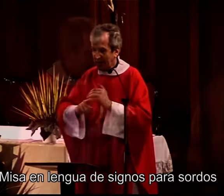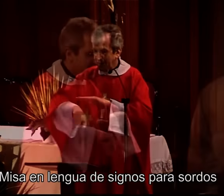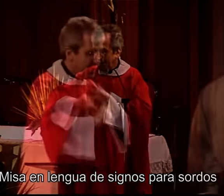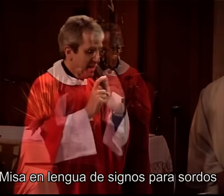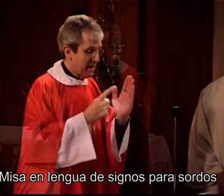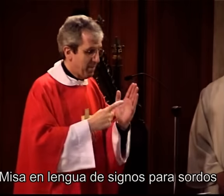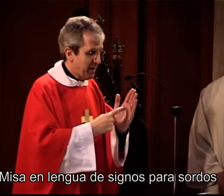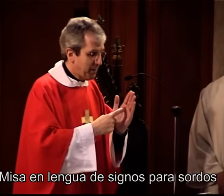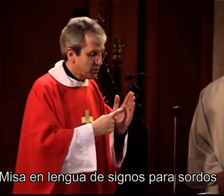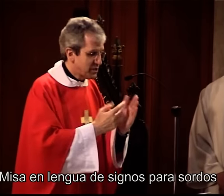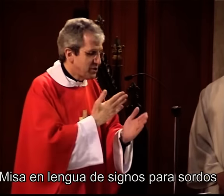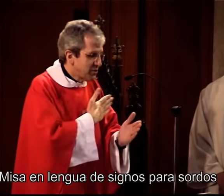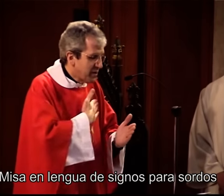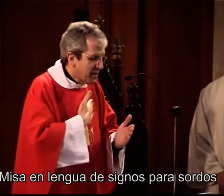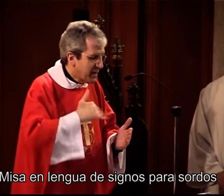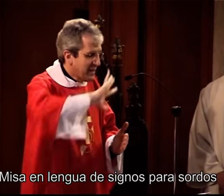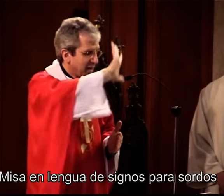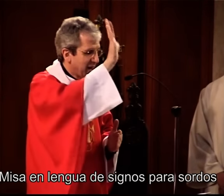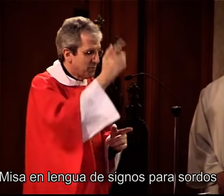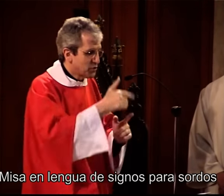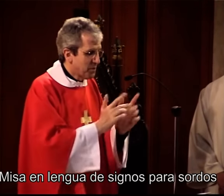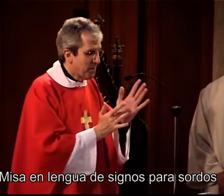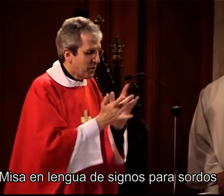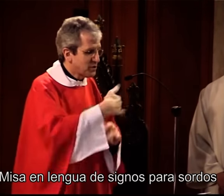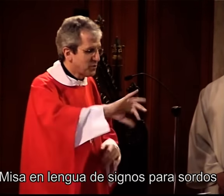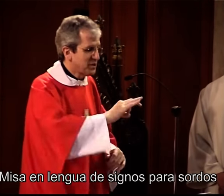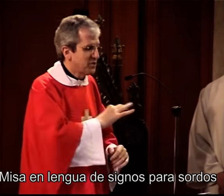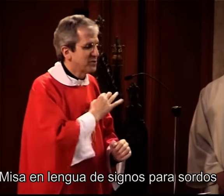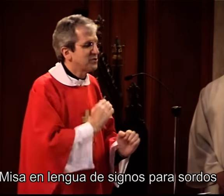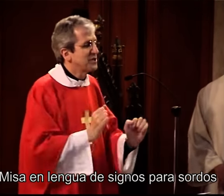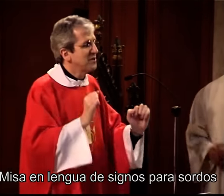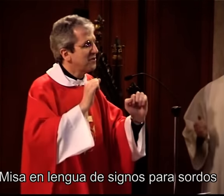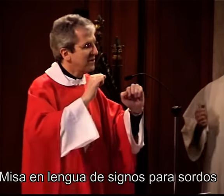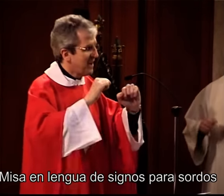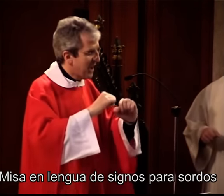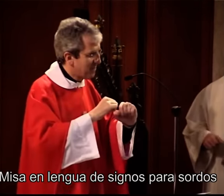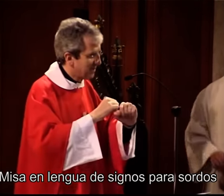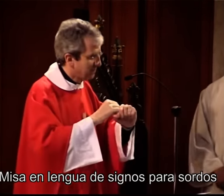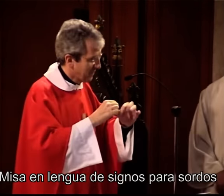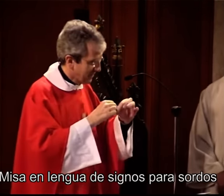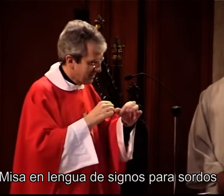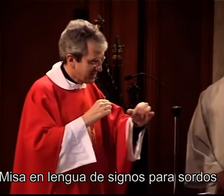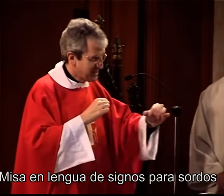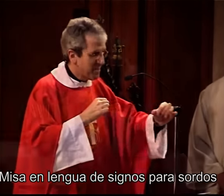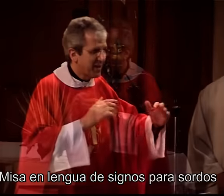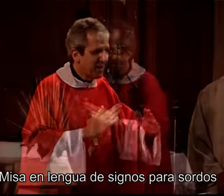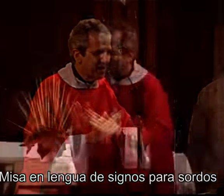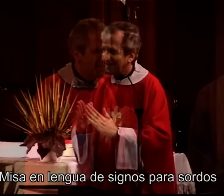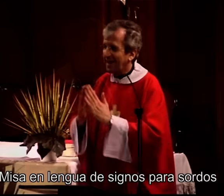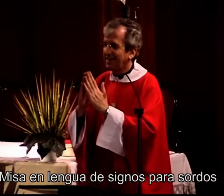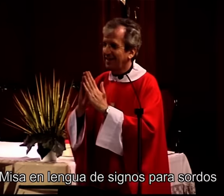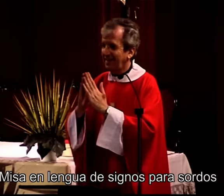nos alcance la plena posesión que anhelamos. Por Jesucristo nuestro Señor. Amén.